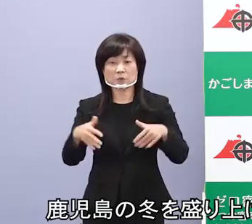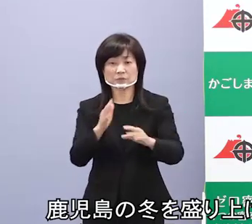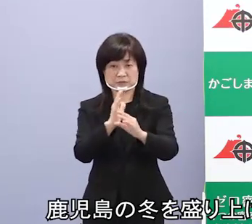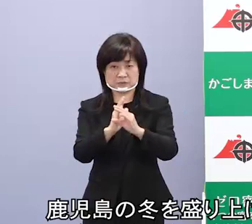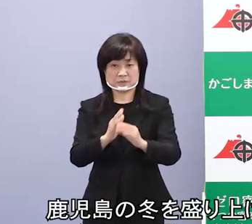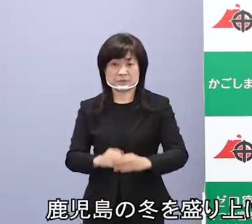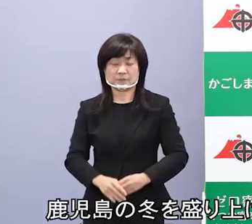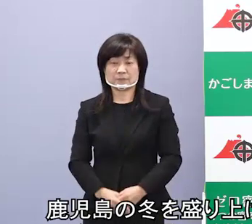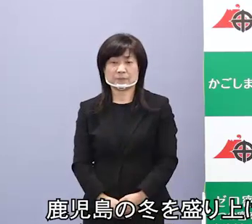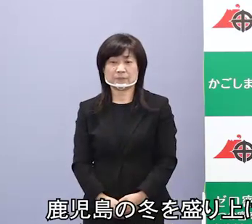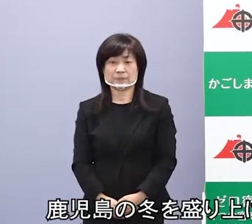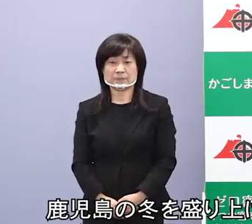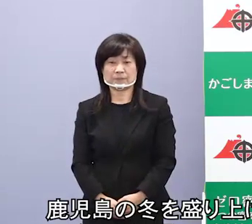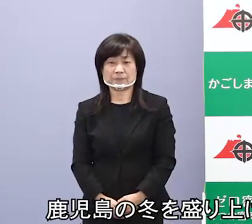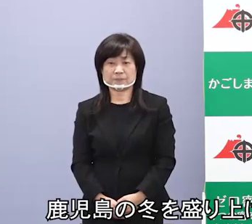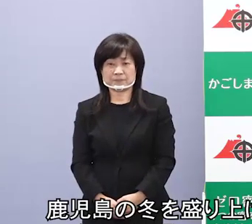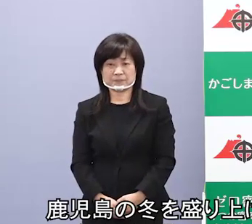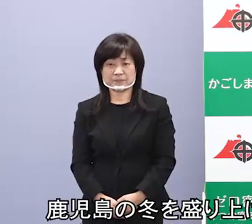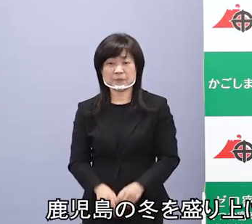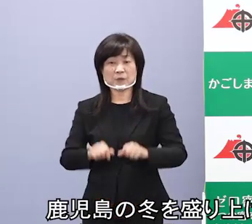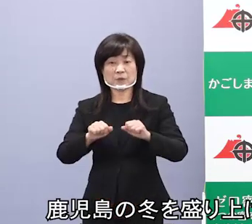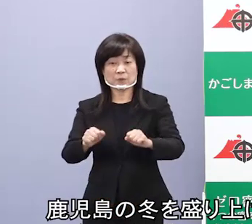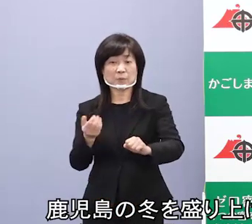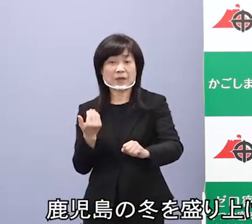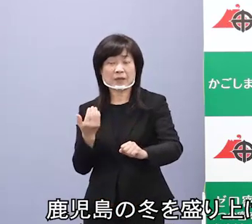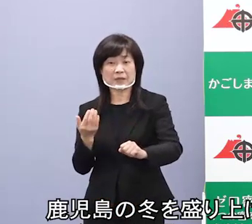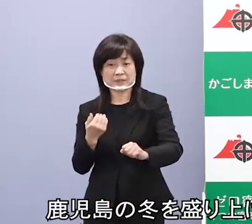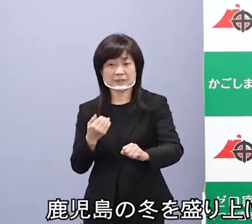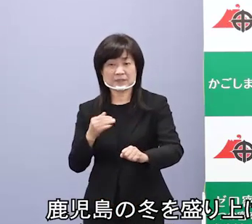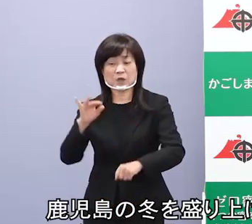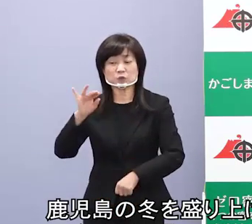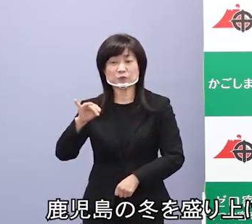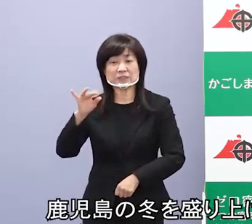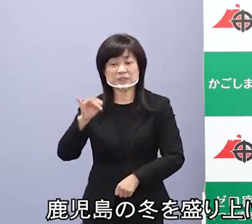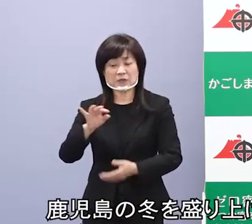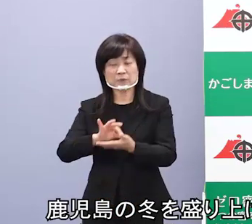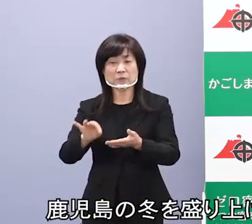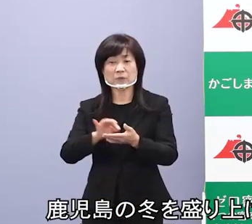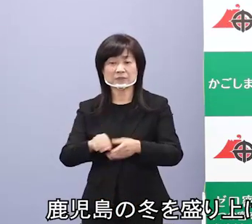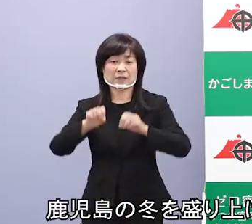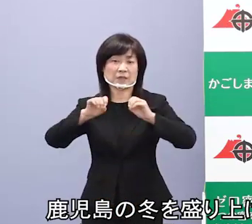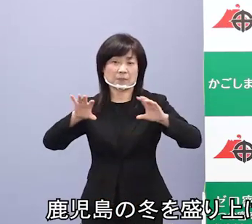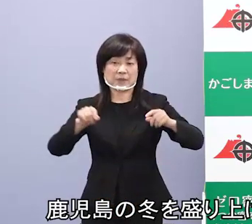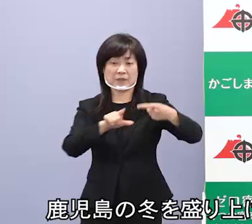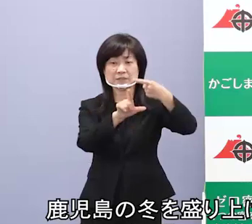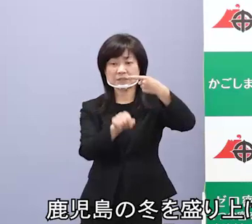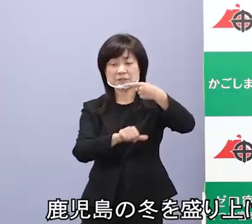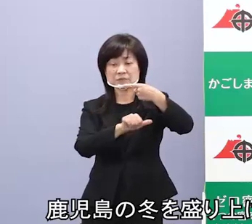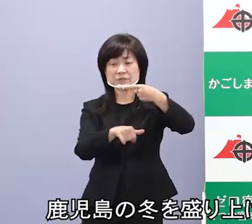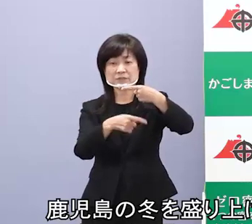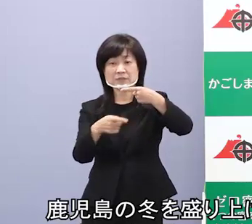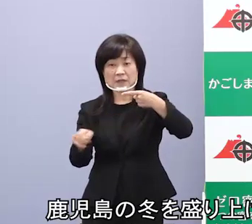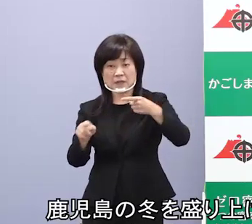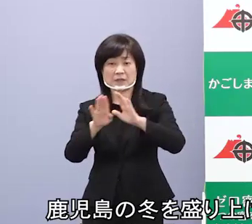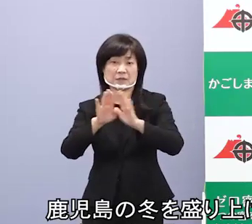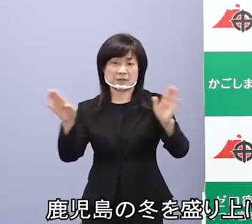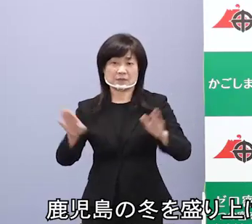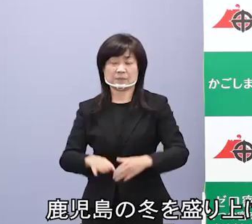。運行に先立ちツイッターを利用したキャンペーンを1月5日から実施